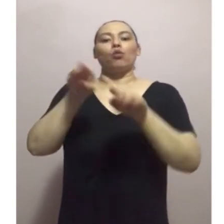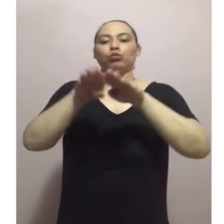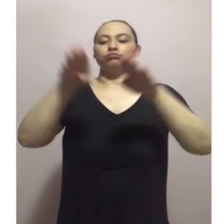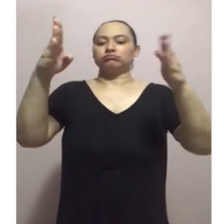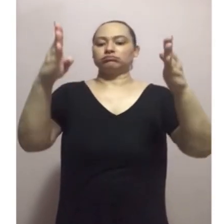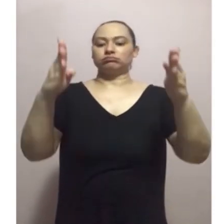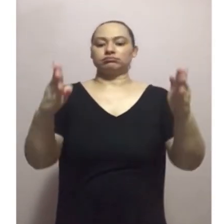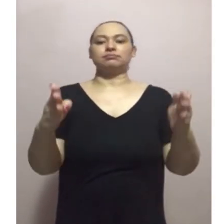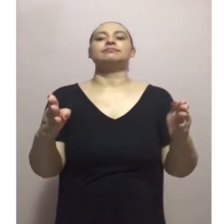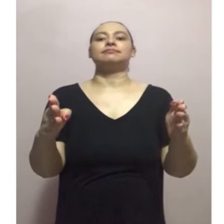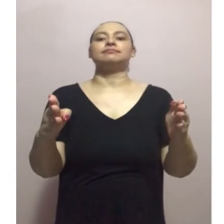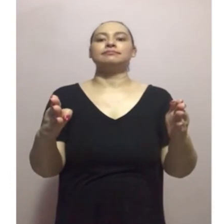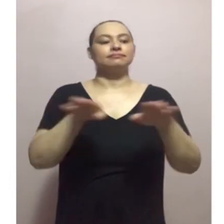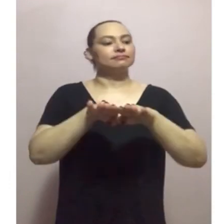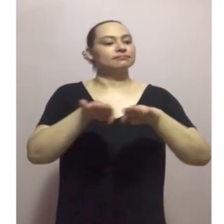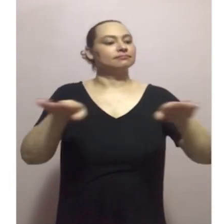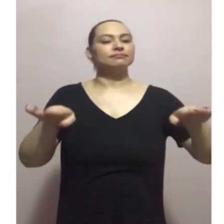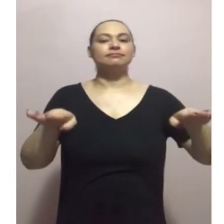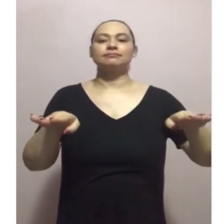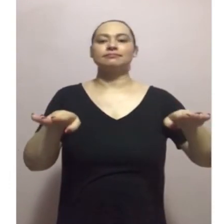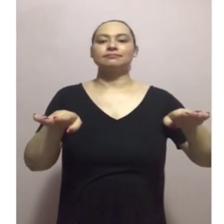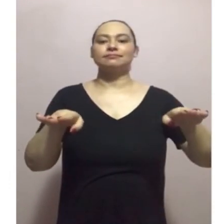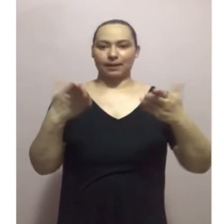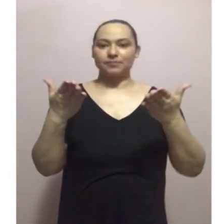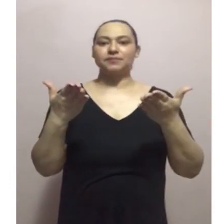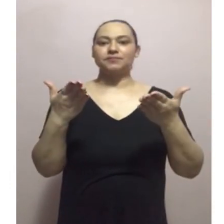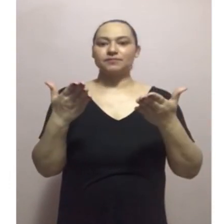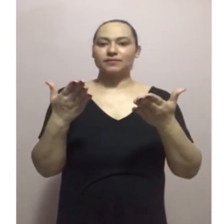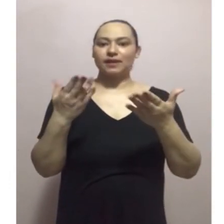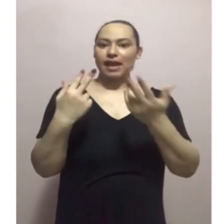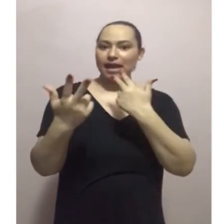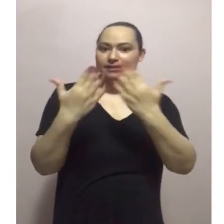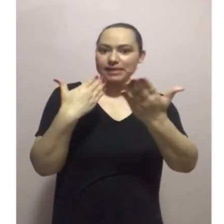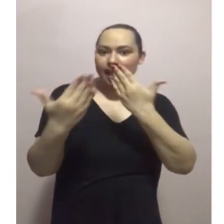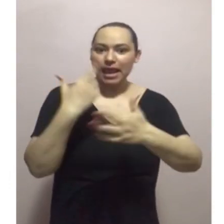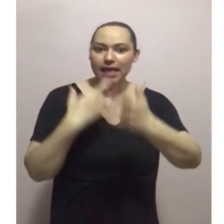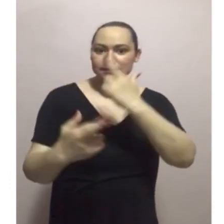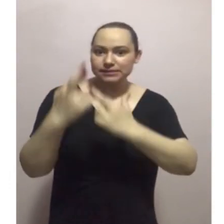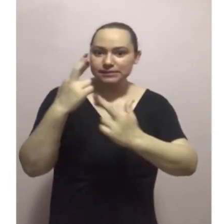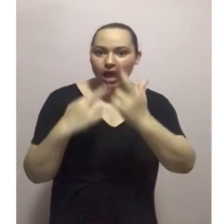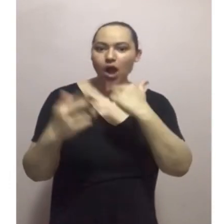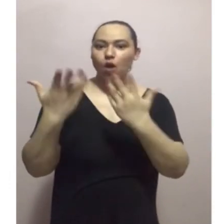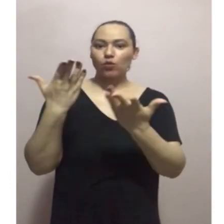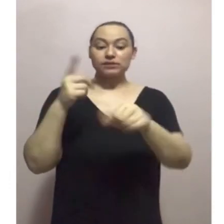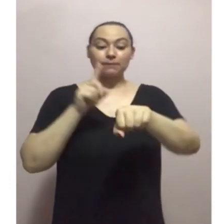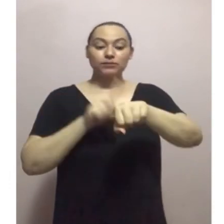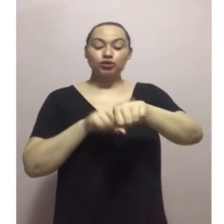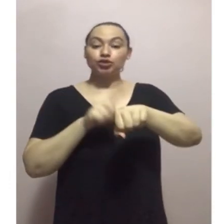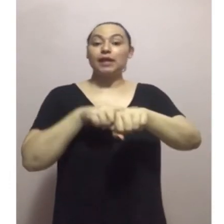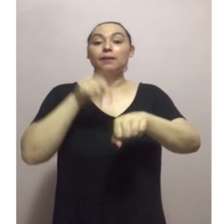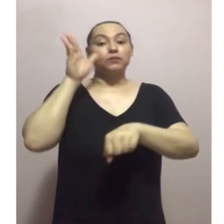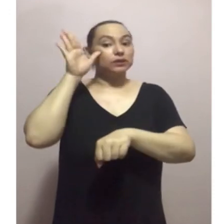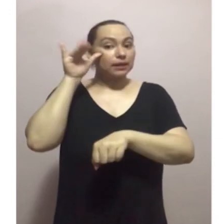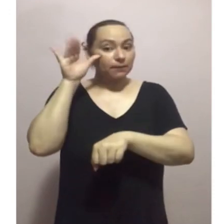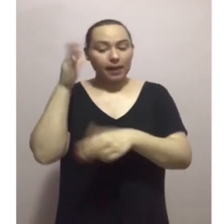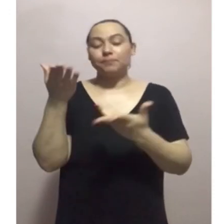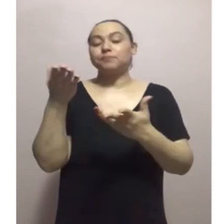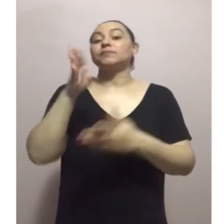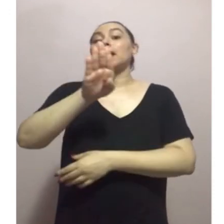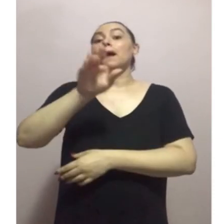trabalhada cenograficamente, artisticamente, pensando nessa relação com o vídeo, pensando nessa relação de tempo com o